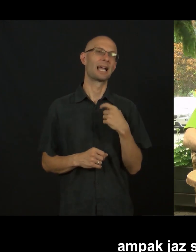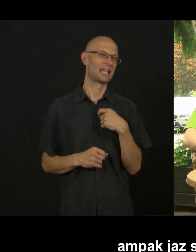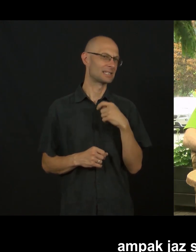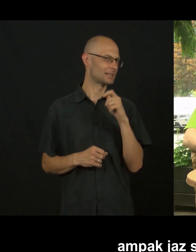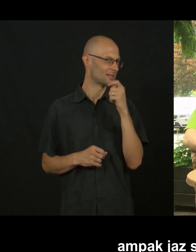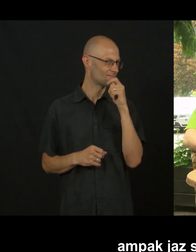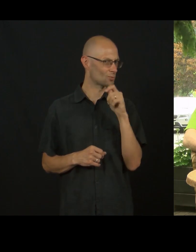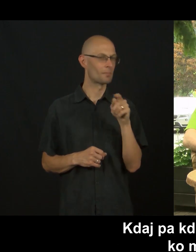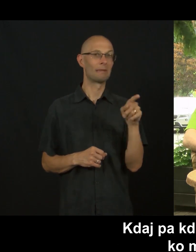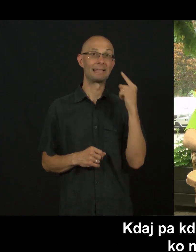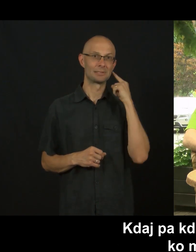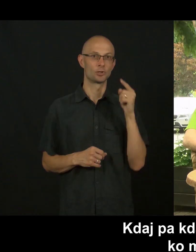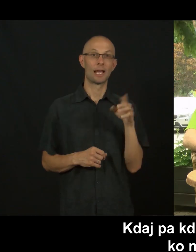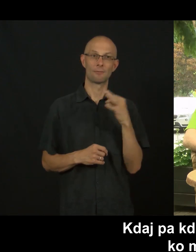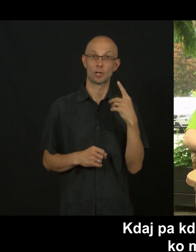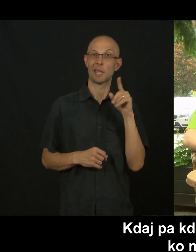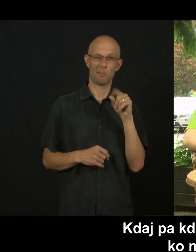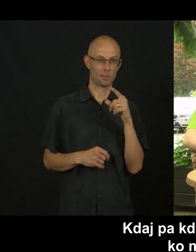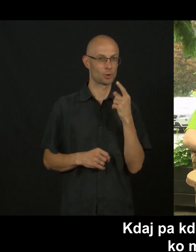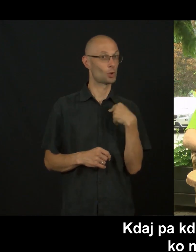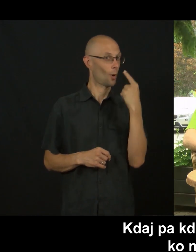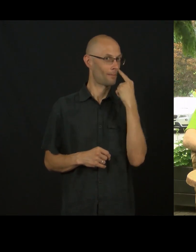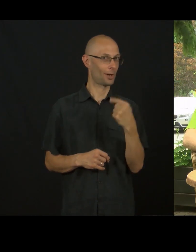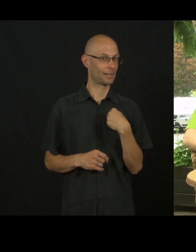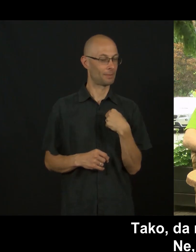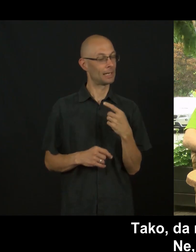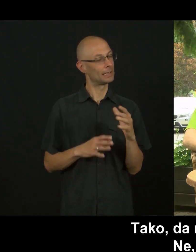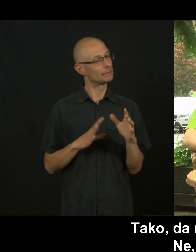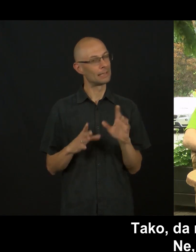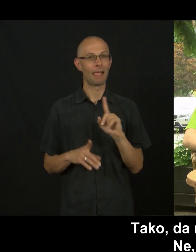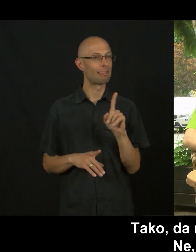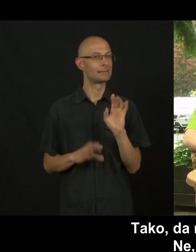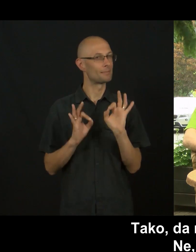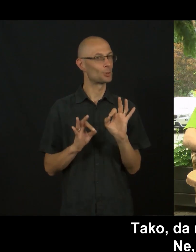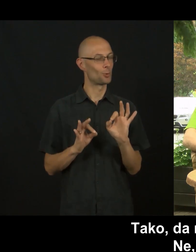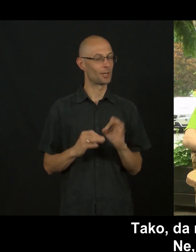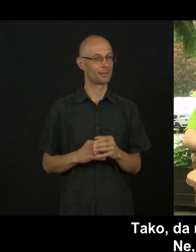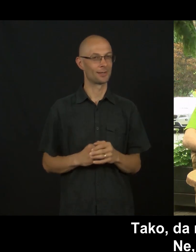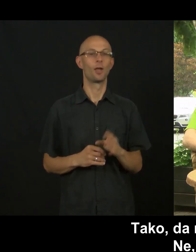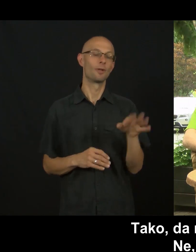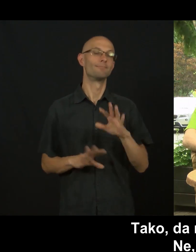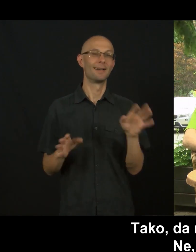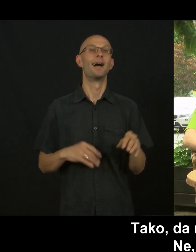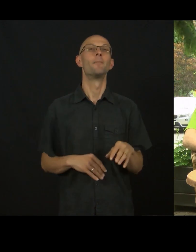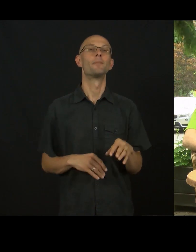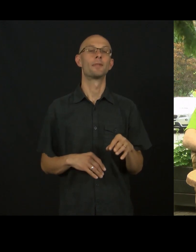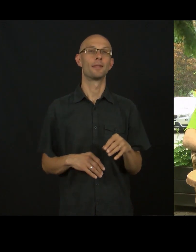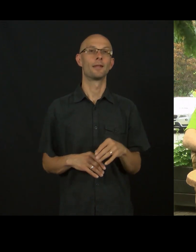Ampak jaz sumam, da me sliš. Kdaj pa kdaj kaj pomižikne, ker me pogleda. Tako da nisem siguren. Ne, sem